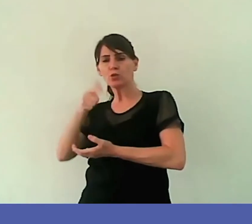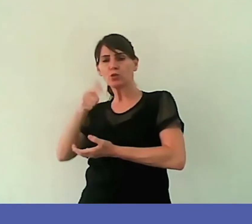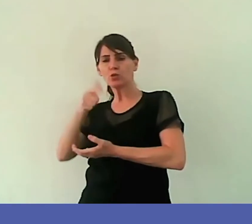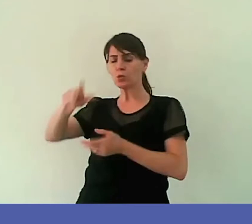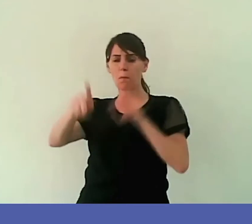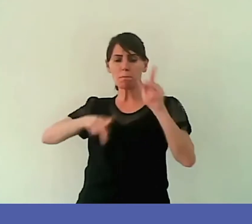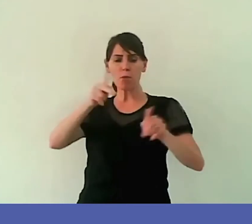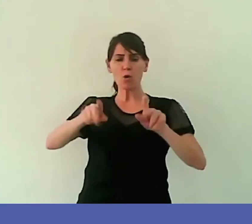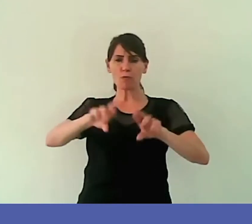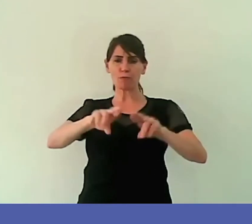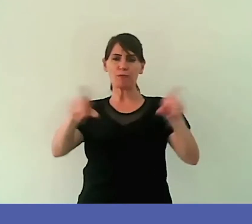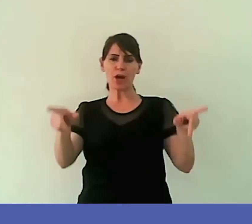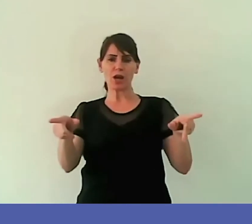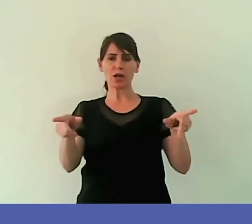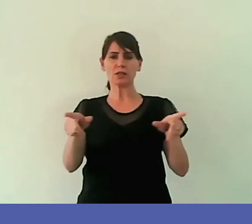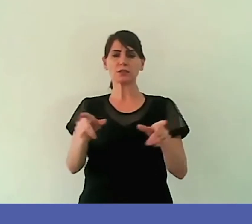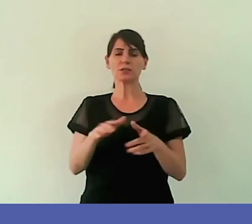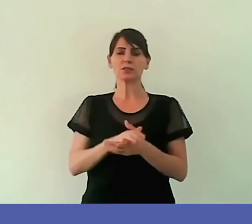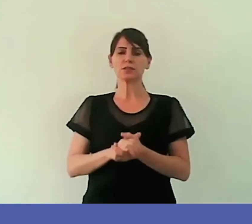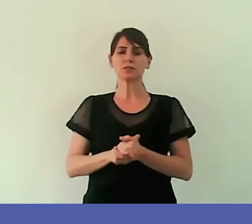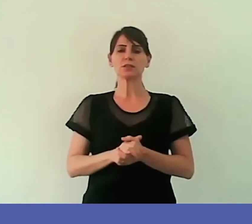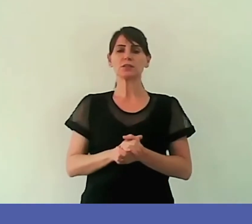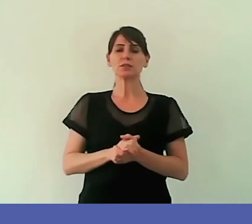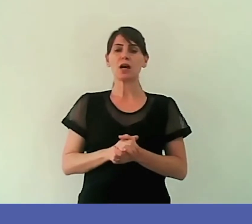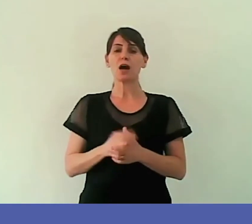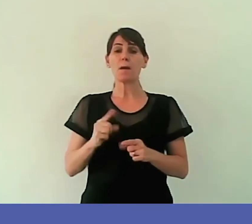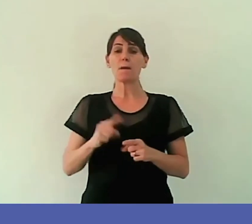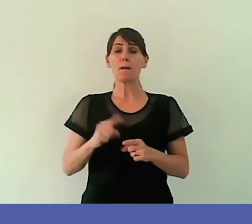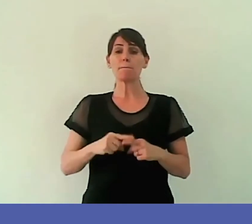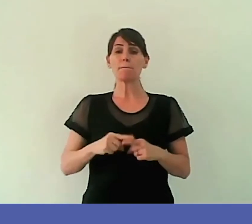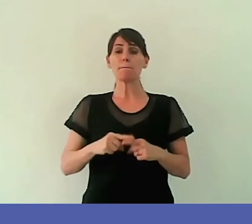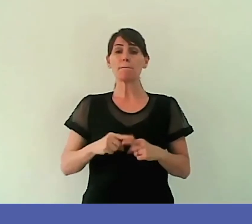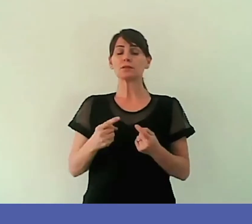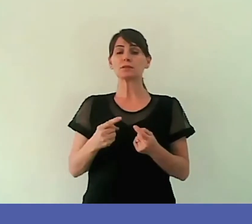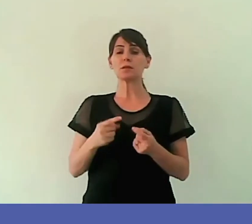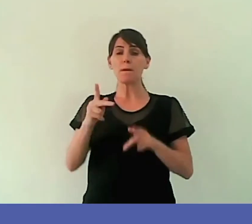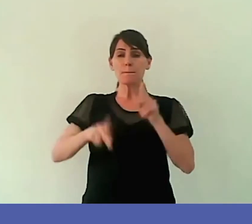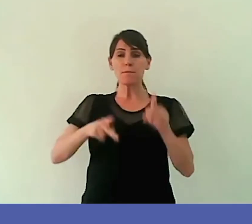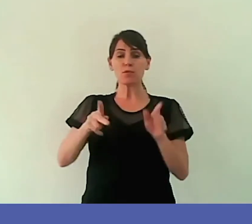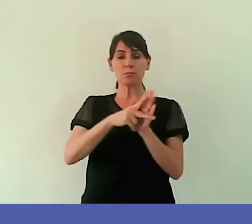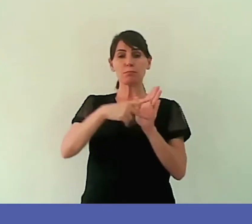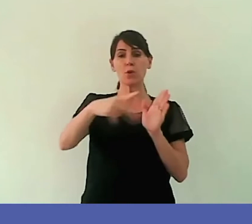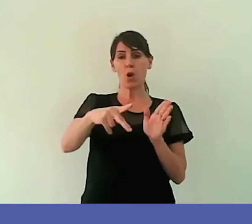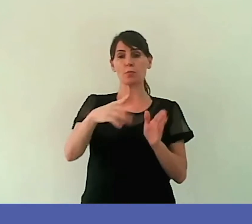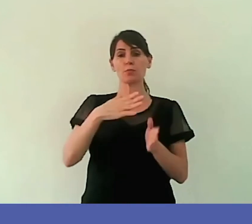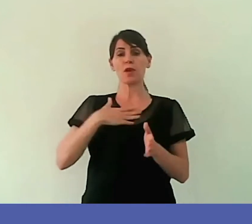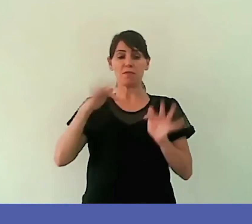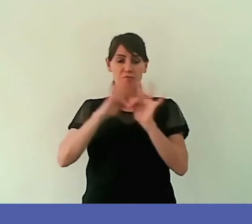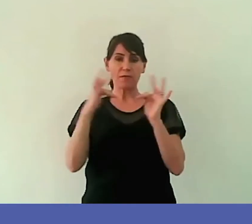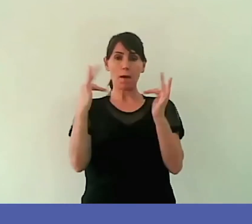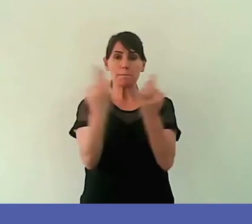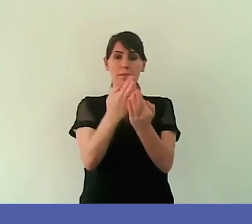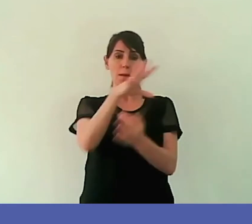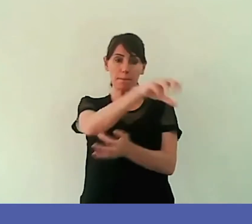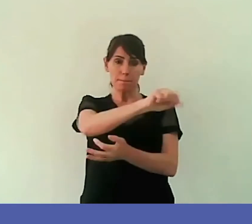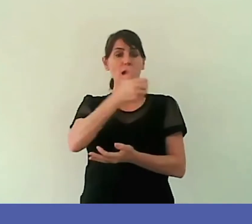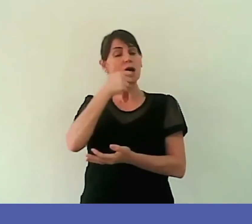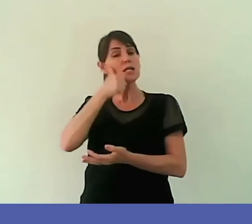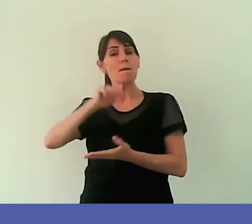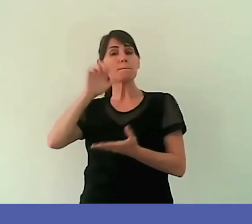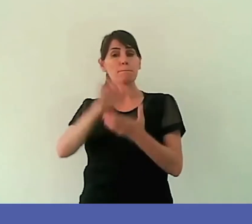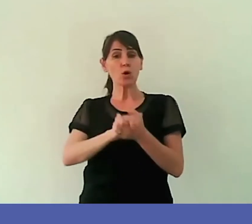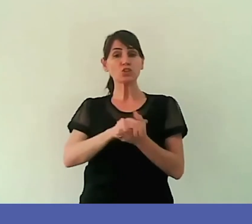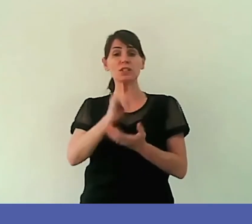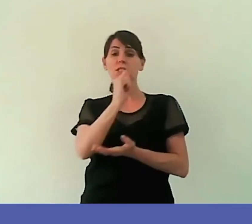eu habito, né? Mas irás à minha parentela, e daí tomarás esposa para Isaque,